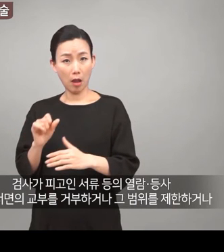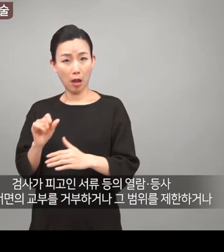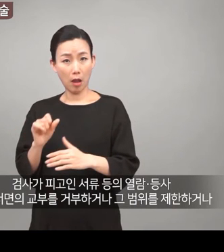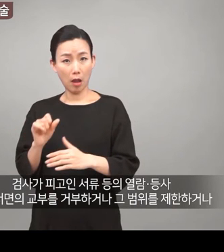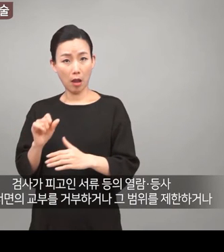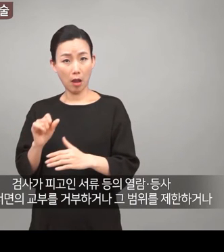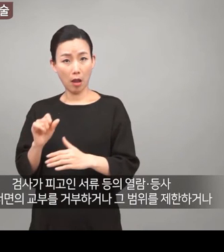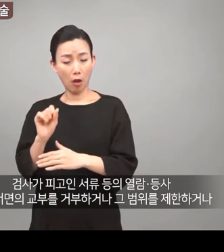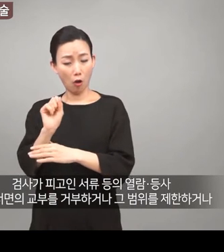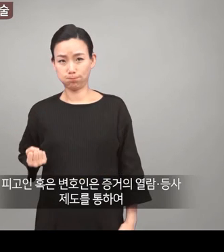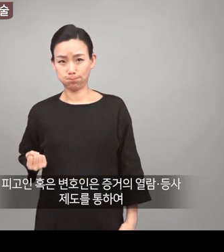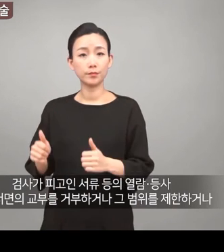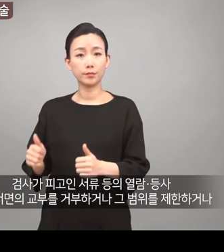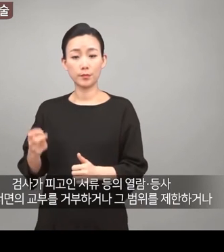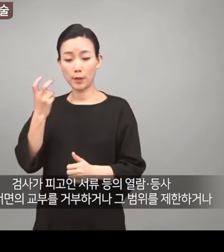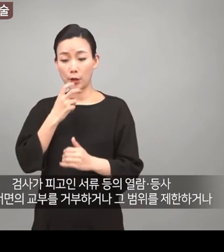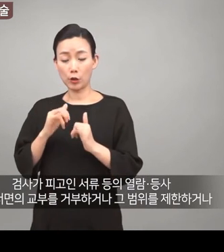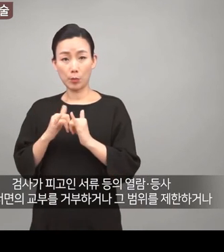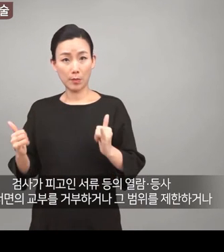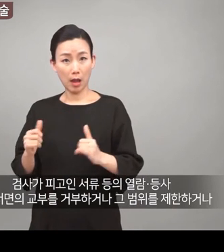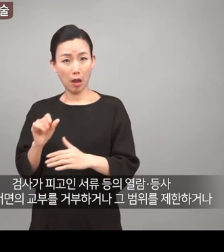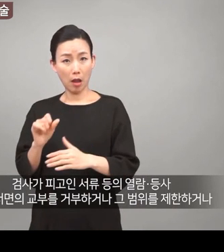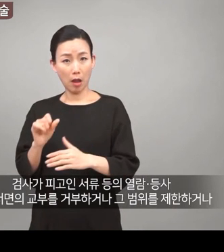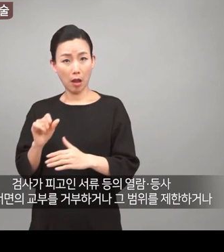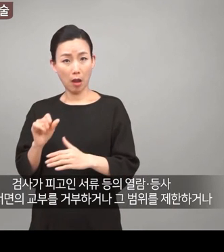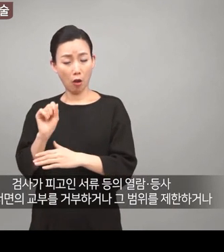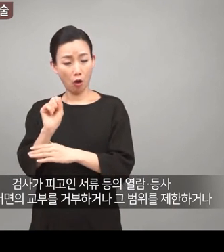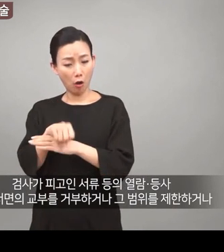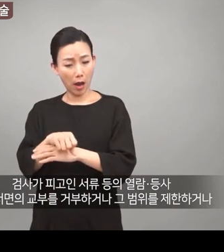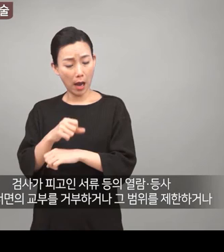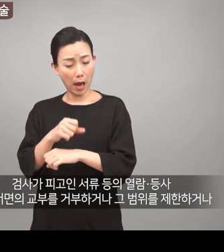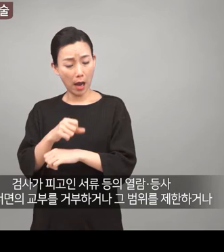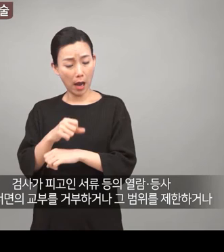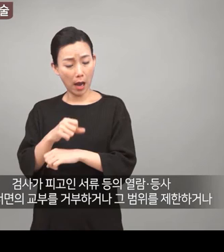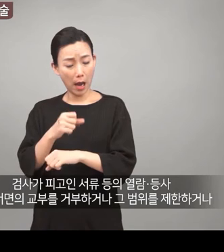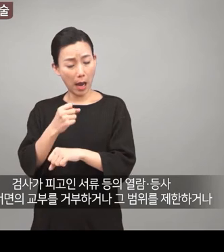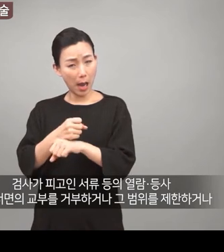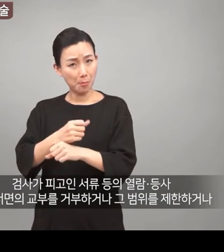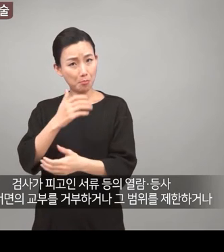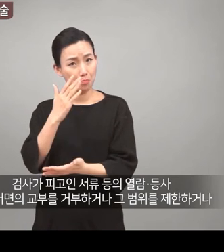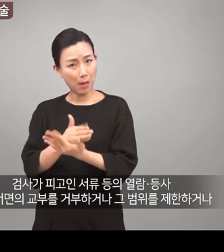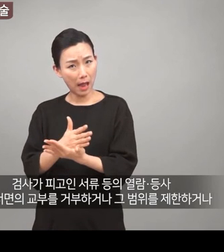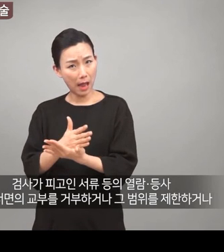근데 검사가 그죠? 검사가